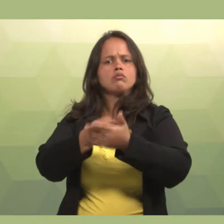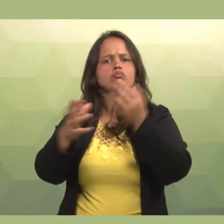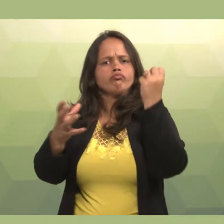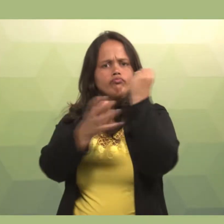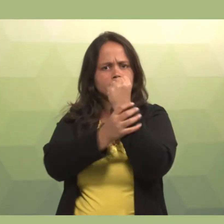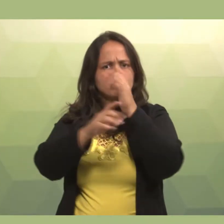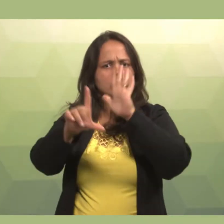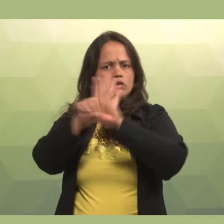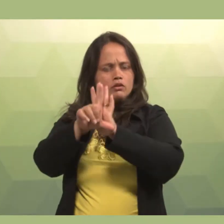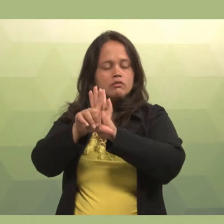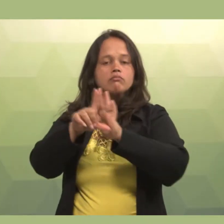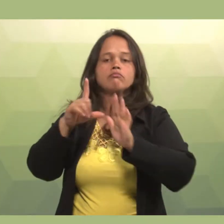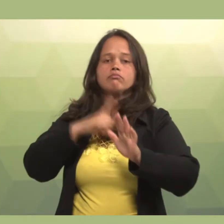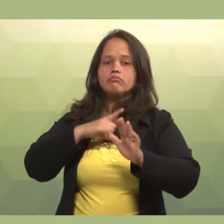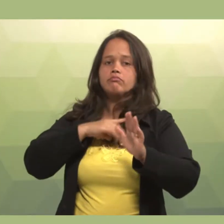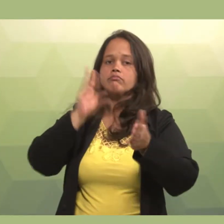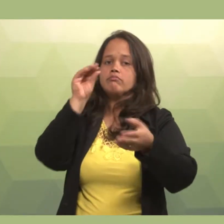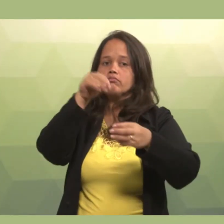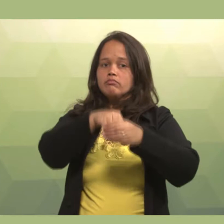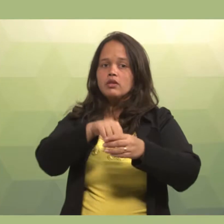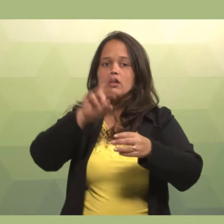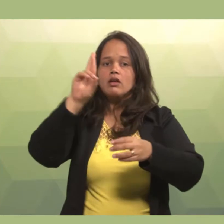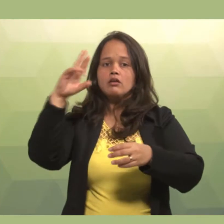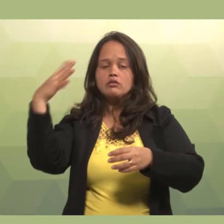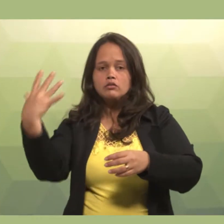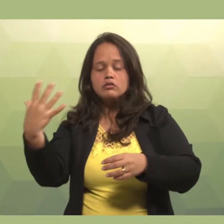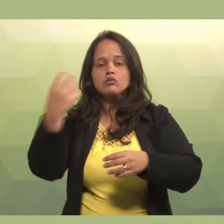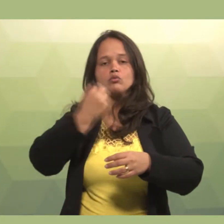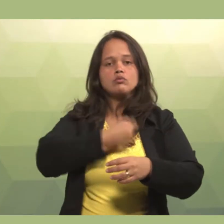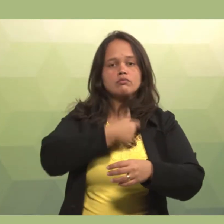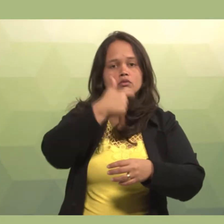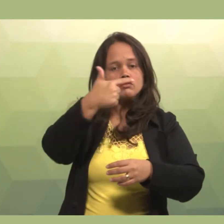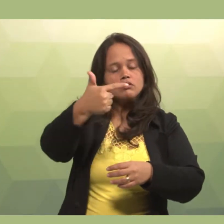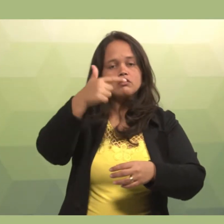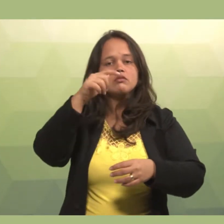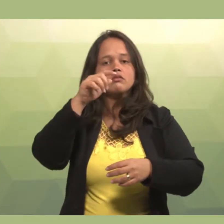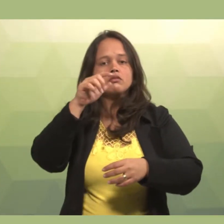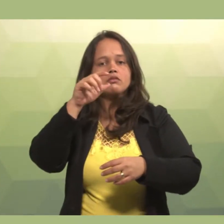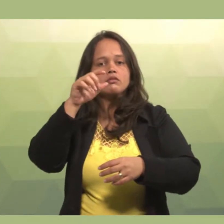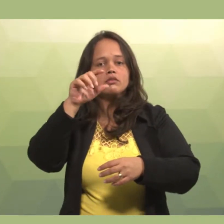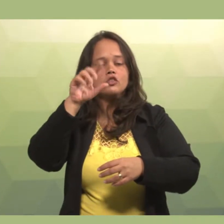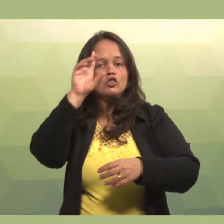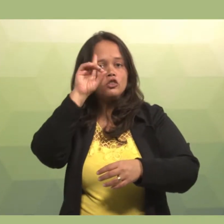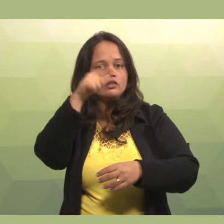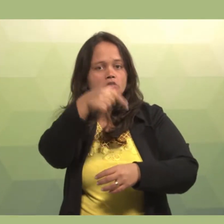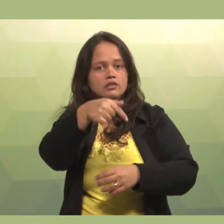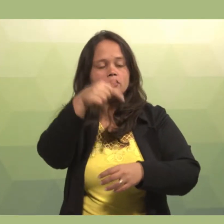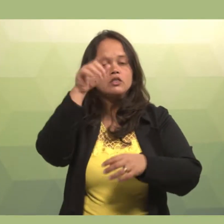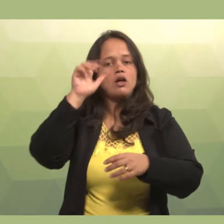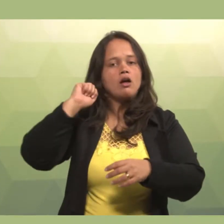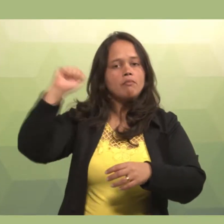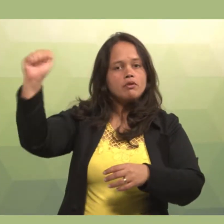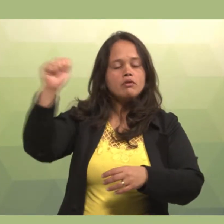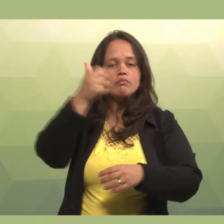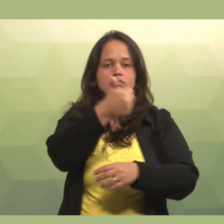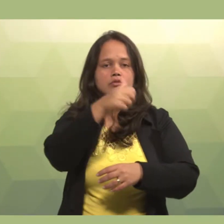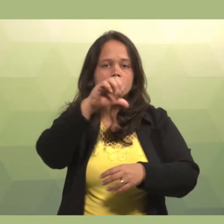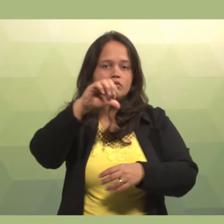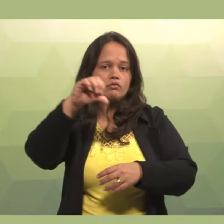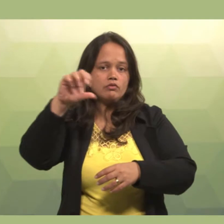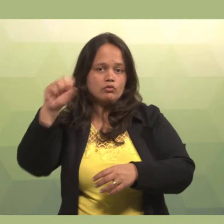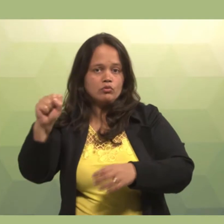na Resolução SEB número 2, de 7 de abril de 1998, em seu artigo 2º, da seguinte